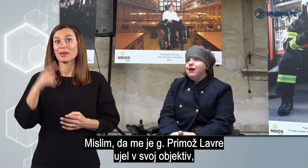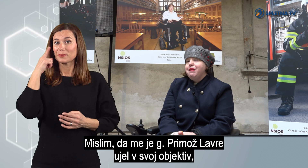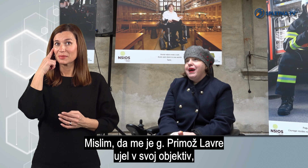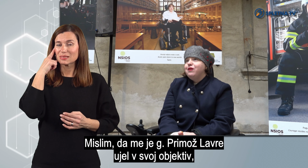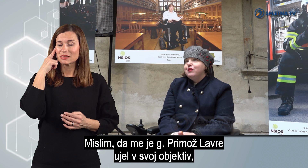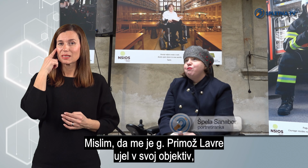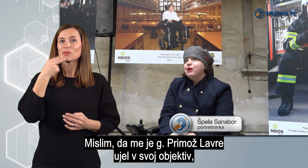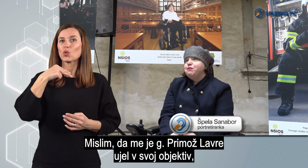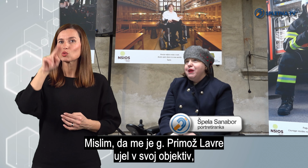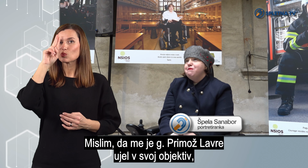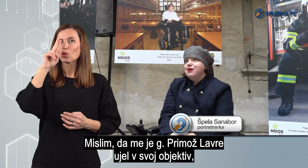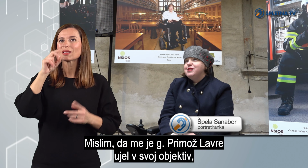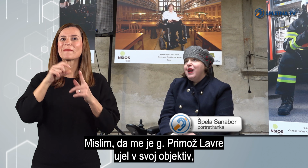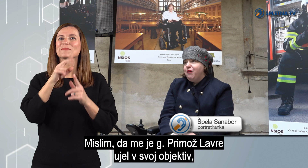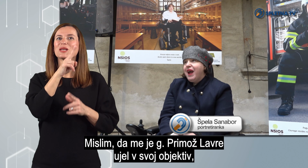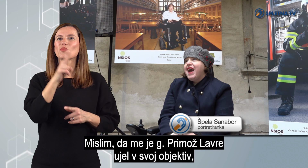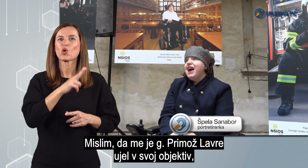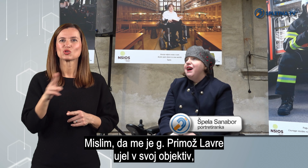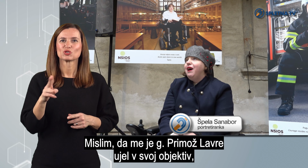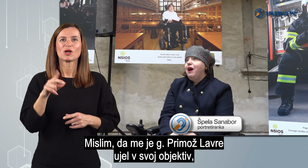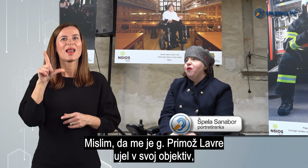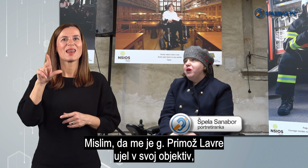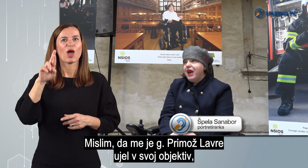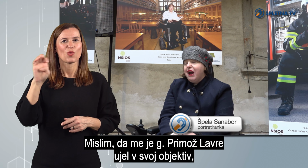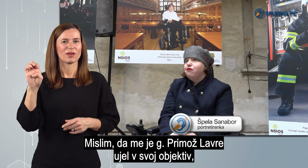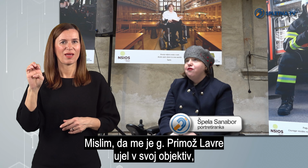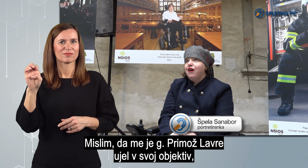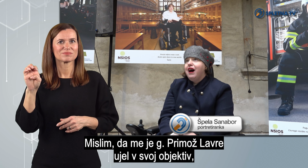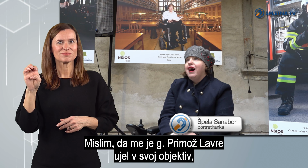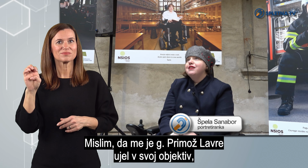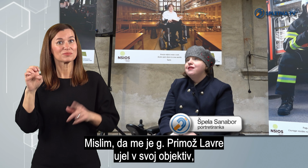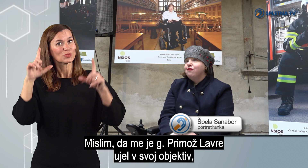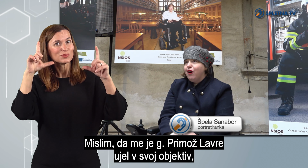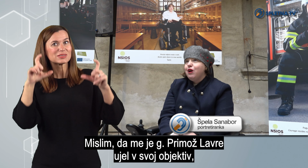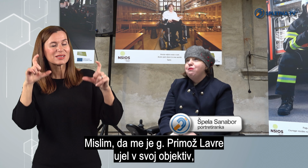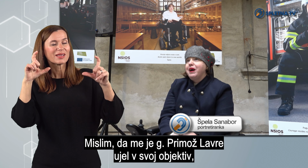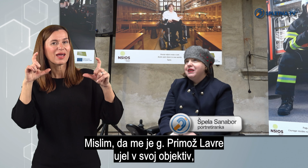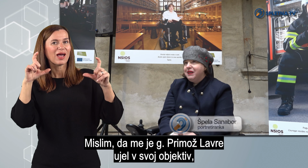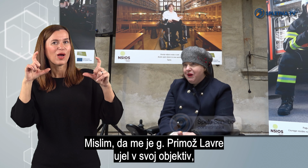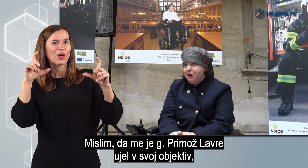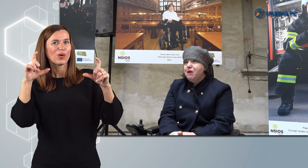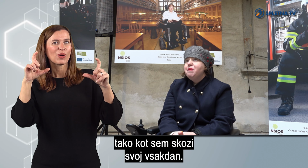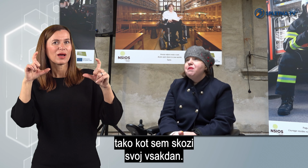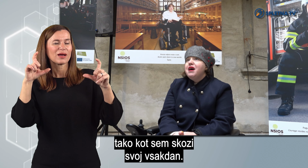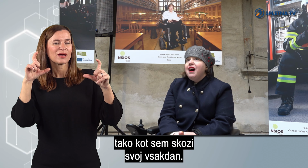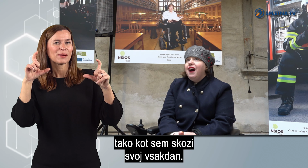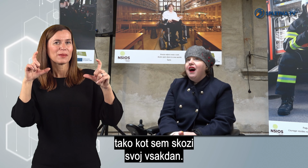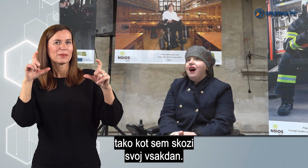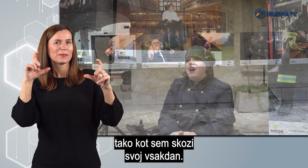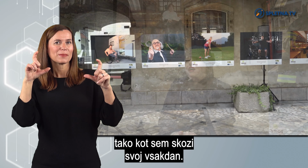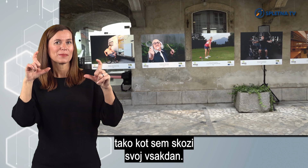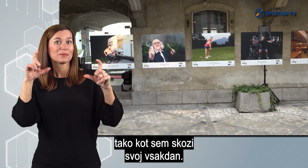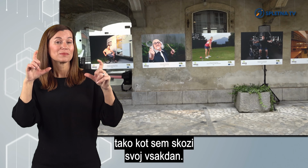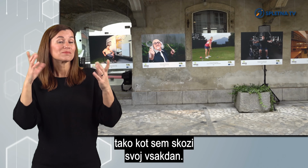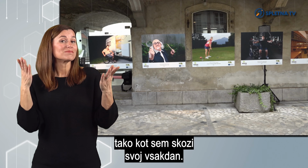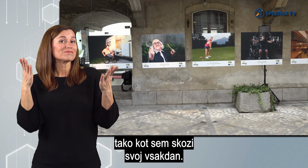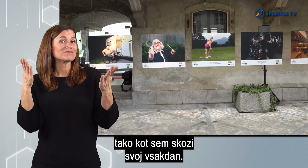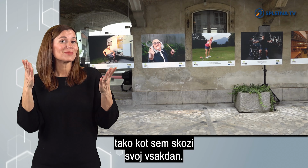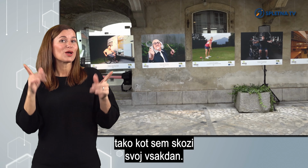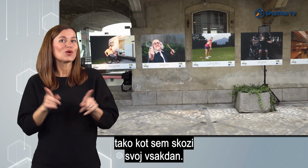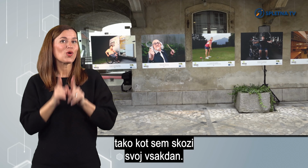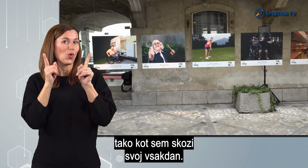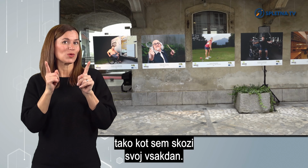Mislim, da me je gospod Primož Lavre ujel v svoj objektiv, tako